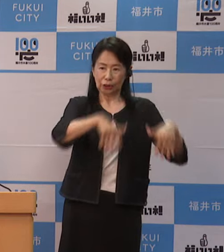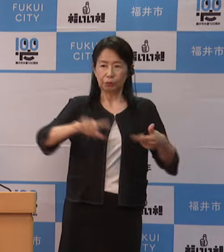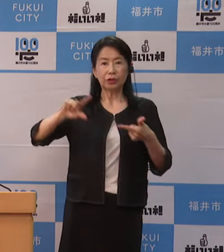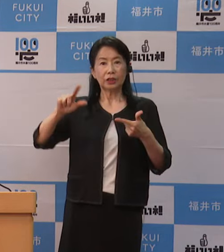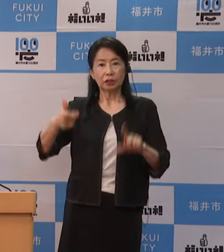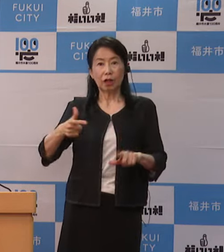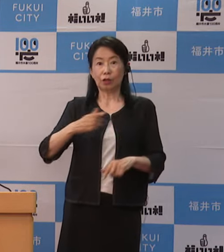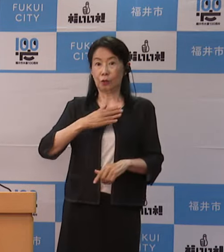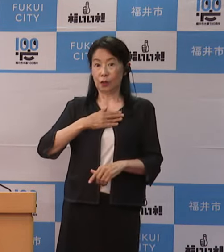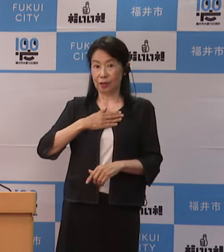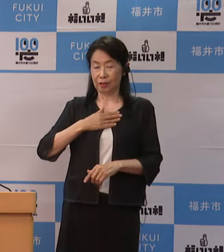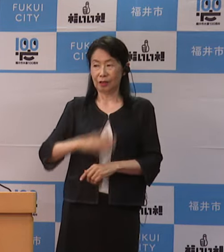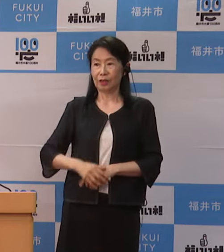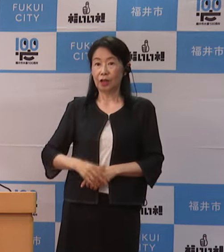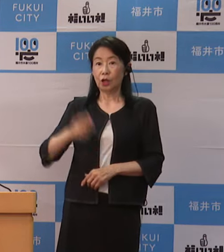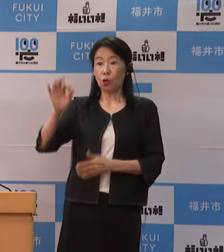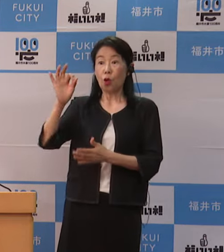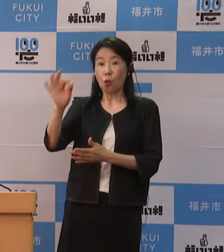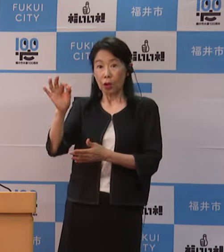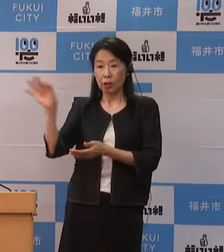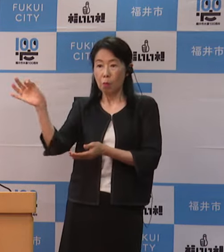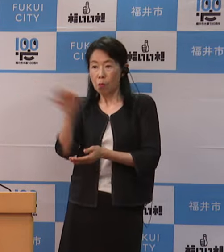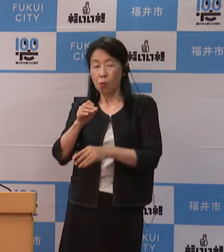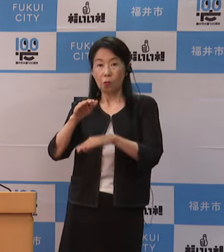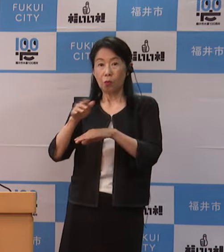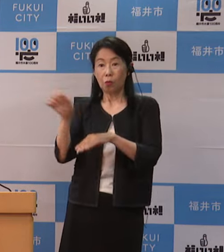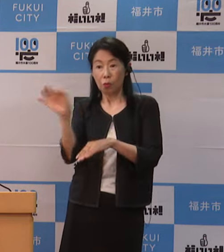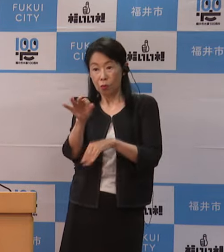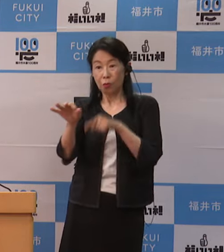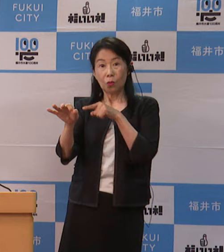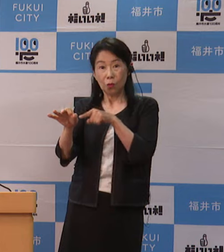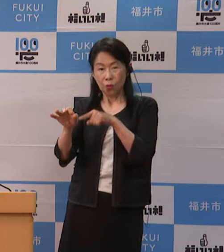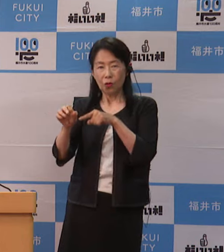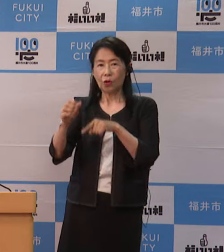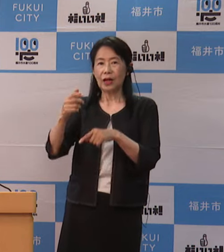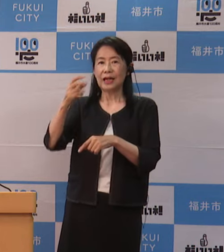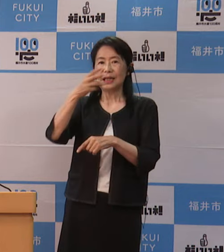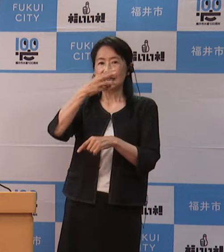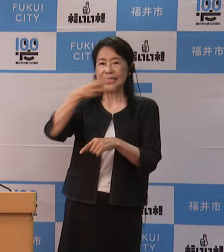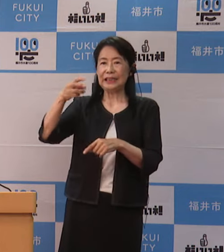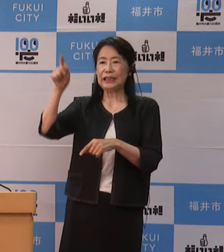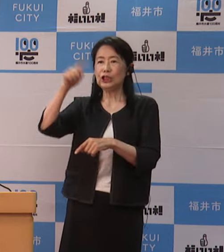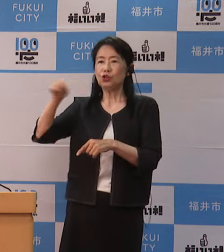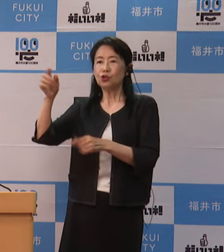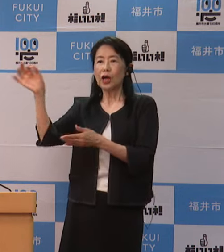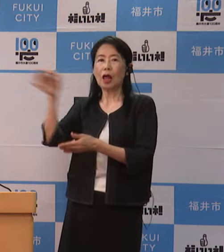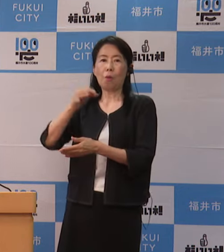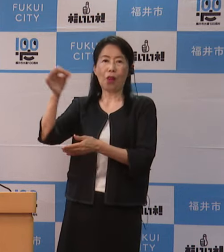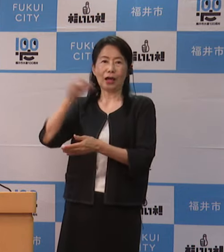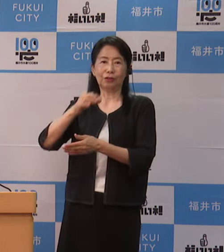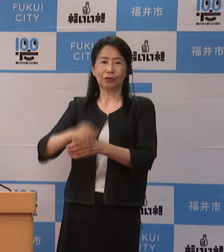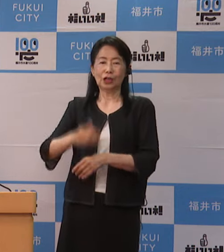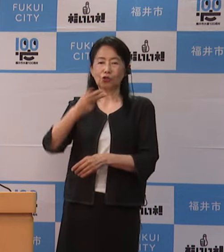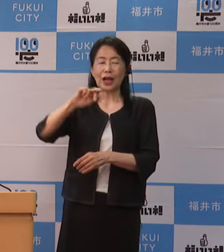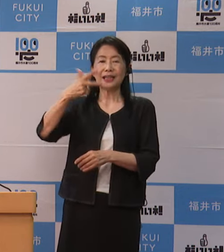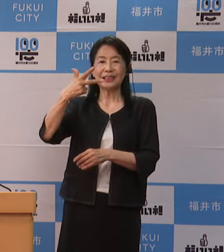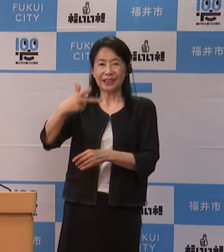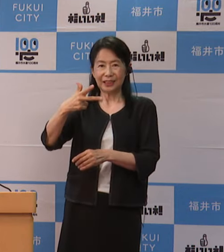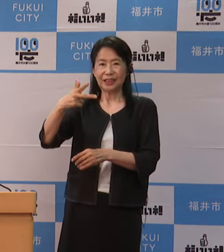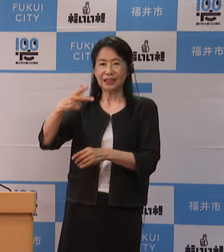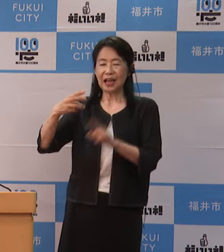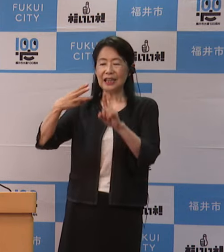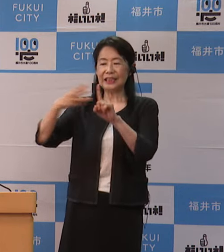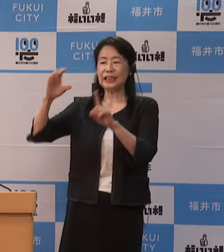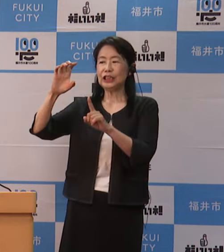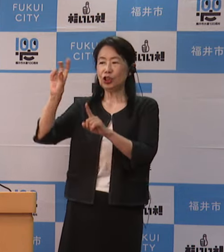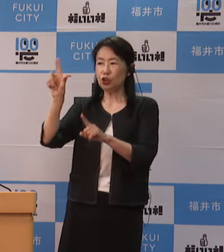ね EU からもらってるんですね、すごい数の市から。そういったことをクラン市がもらってるということは、ここに何か